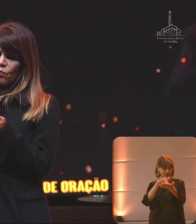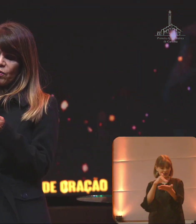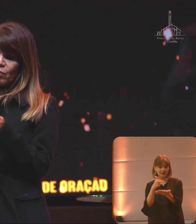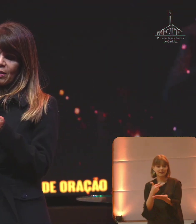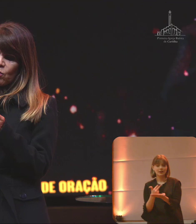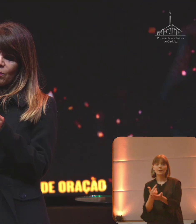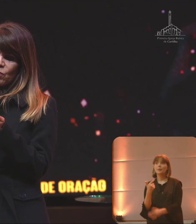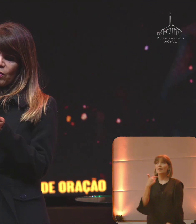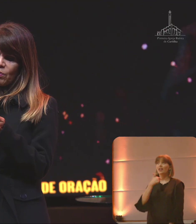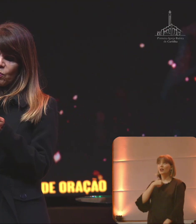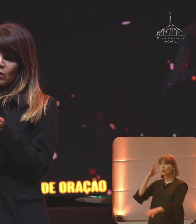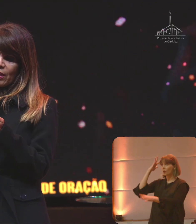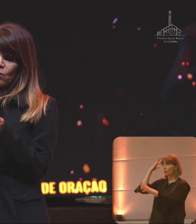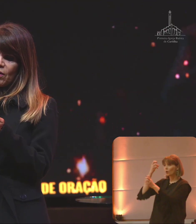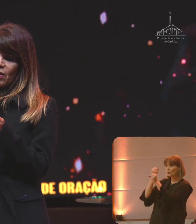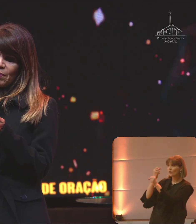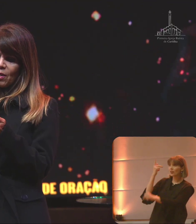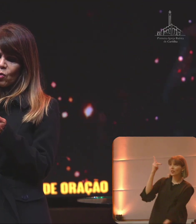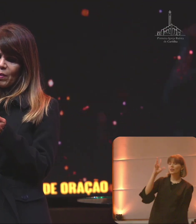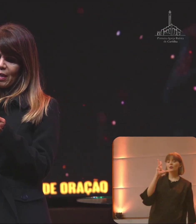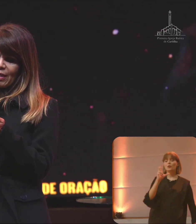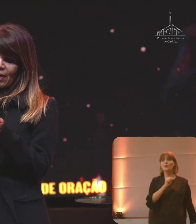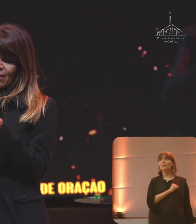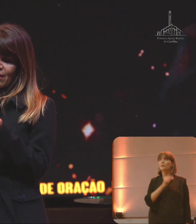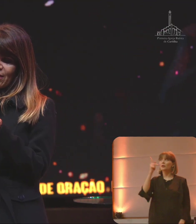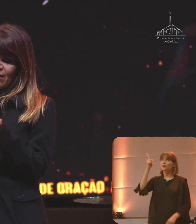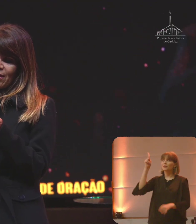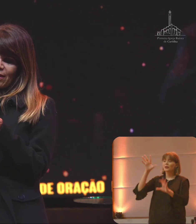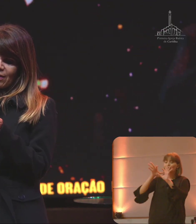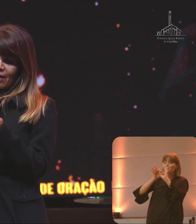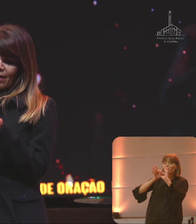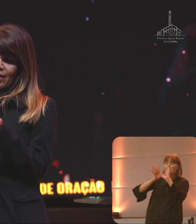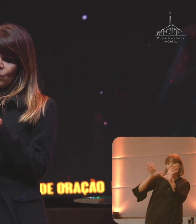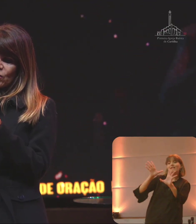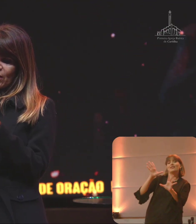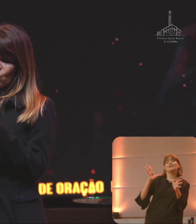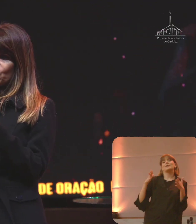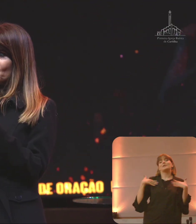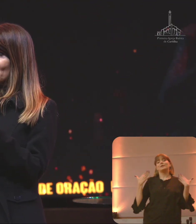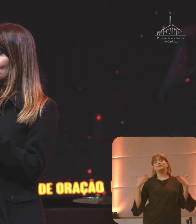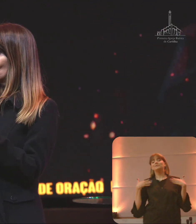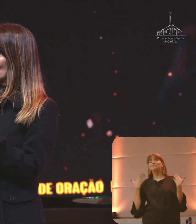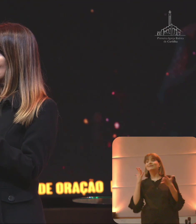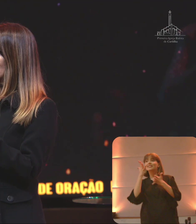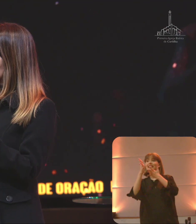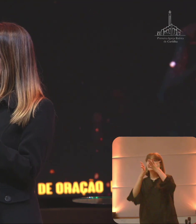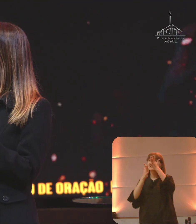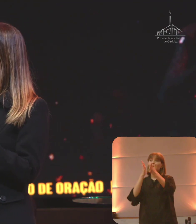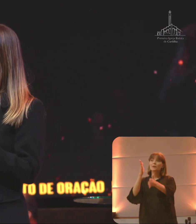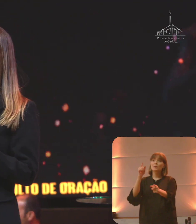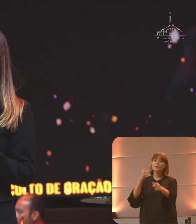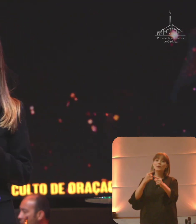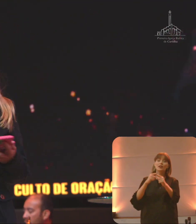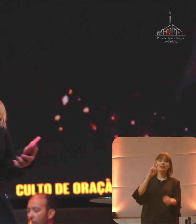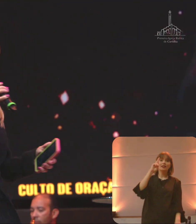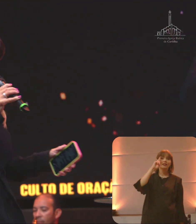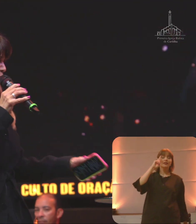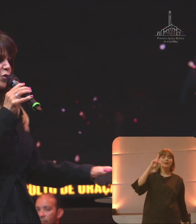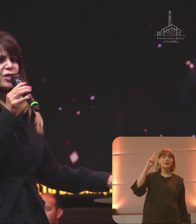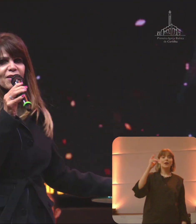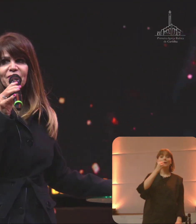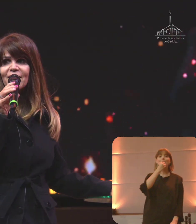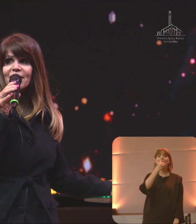porém, confio em teu amor. Por teu livramento me alegrarei. Cantarei ao Senhor, porque Ele é bom para mim. Amém?